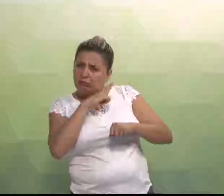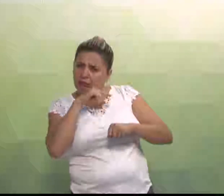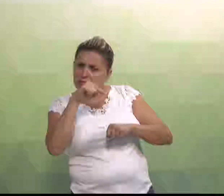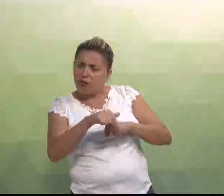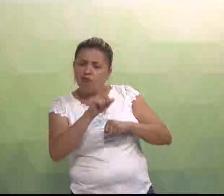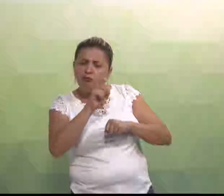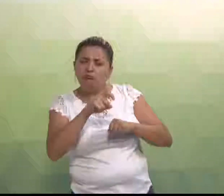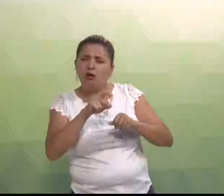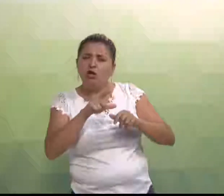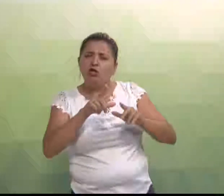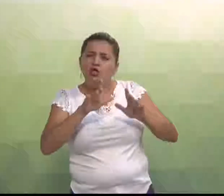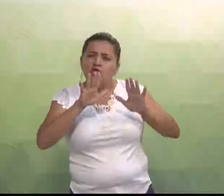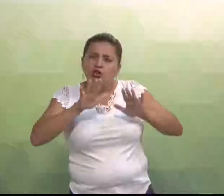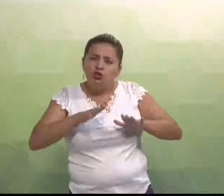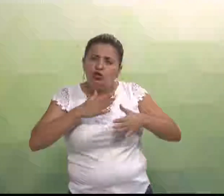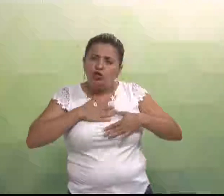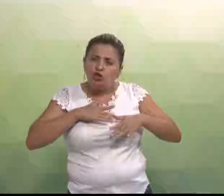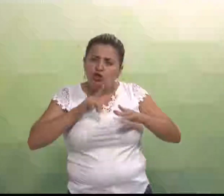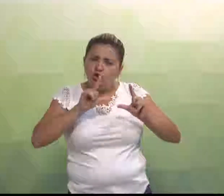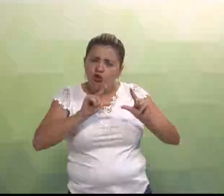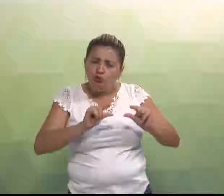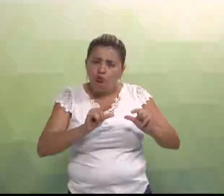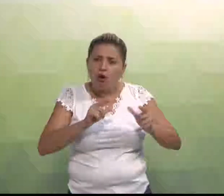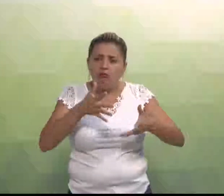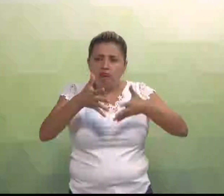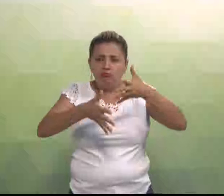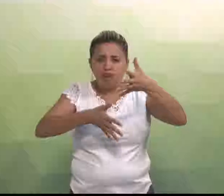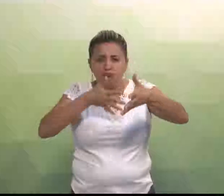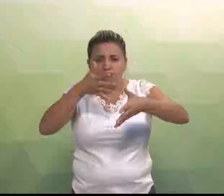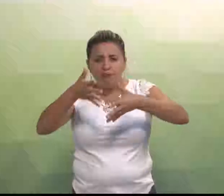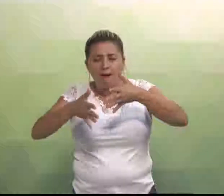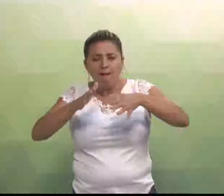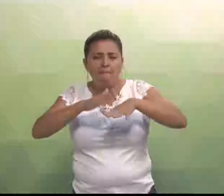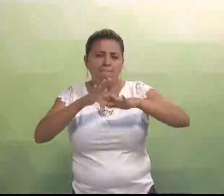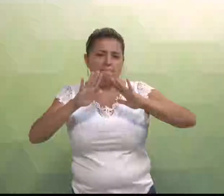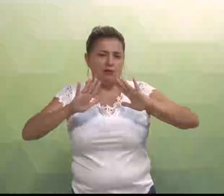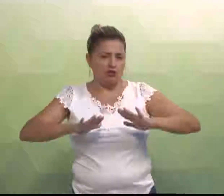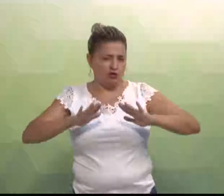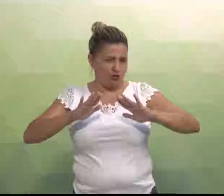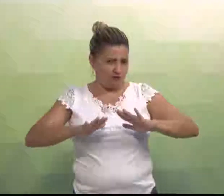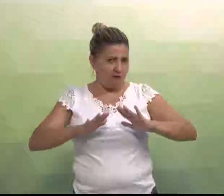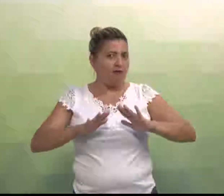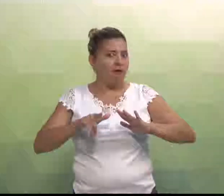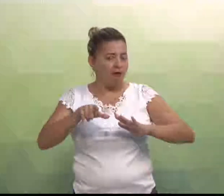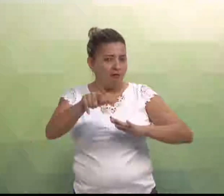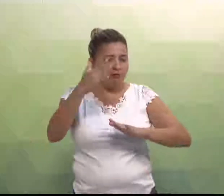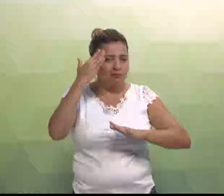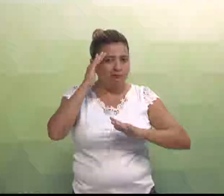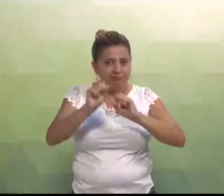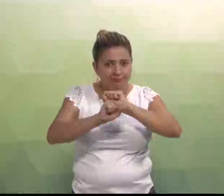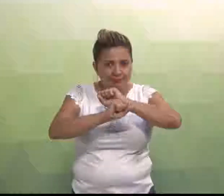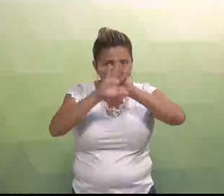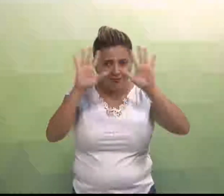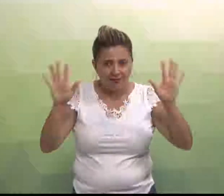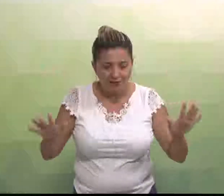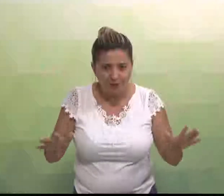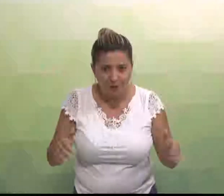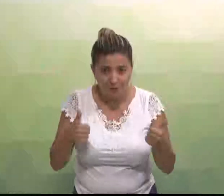a estratégia da câmera lenta para que o sinal ele seja realizado mais devagar e vocês